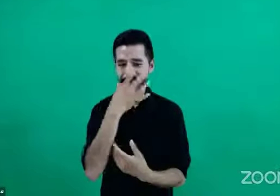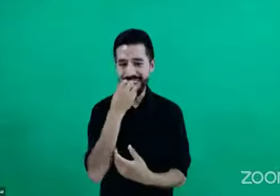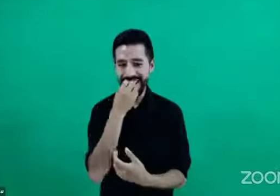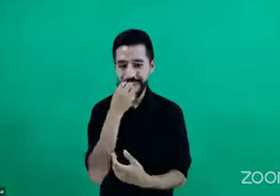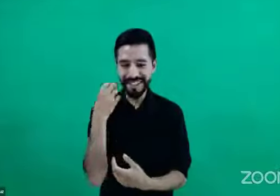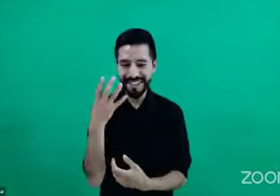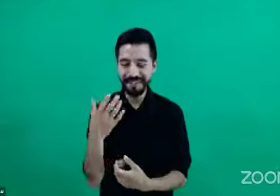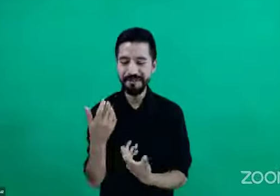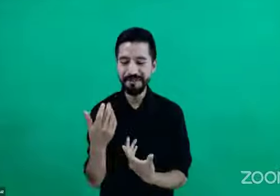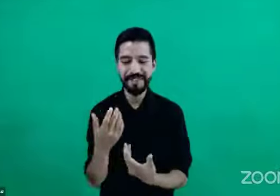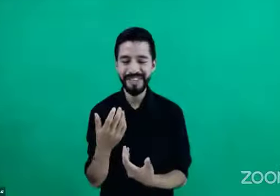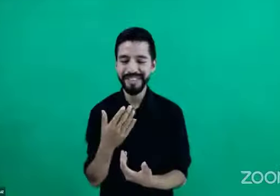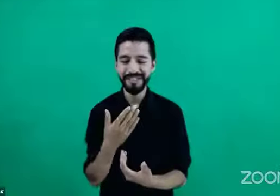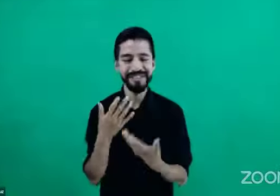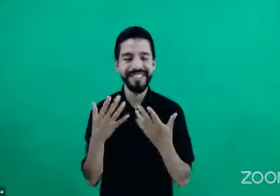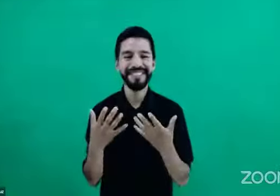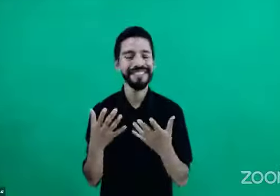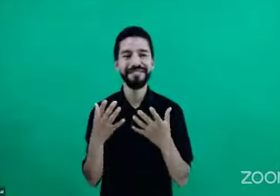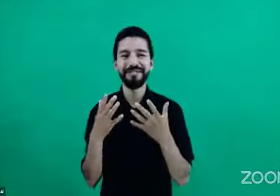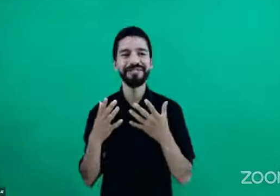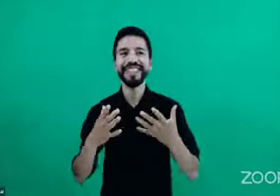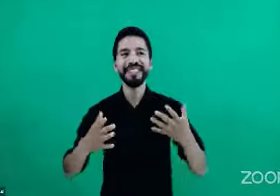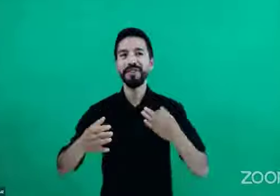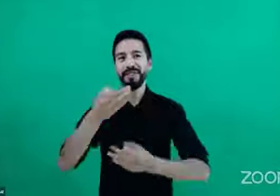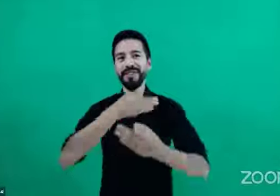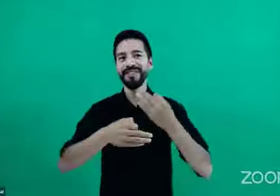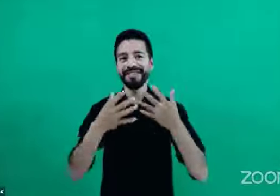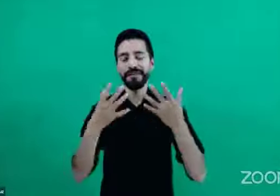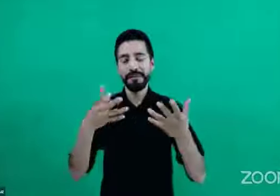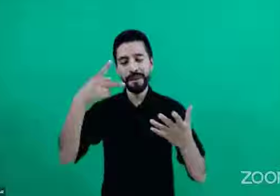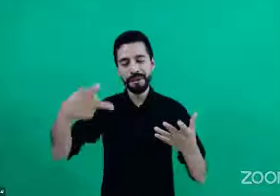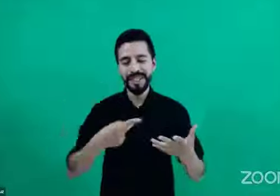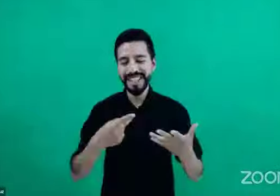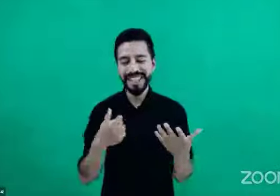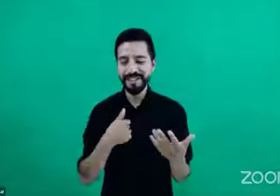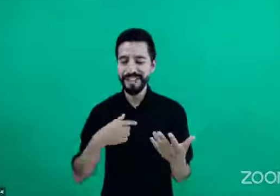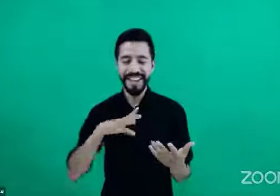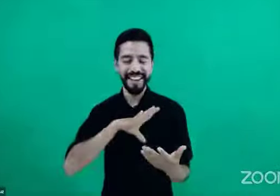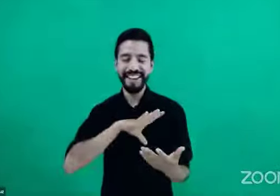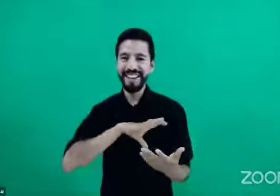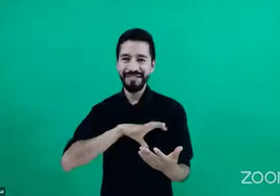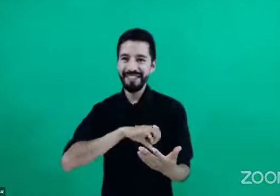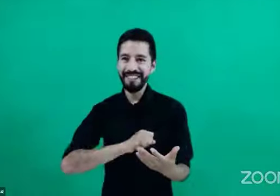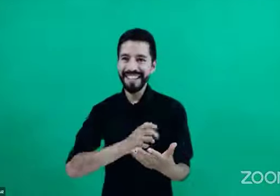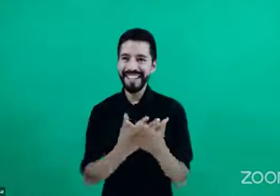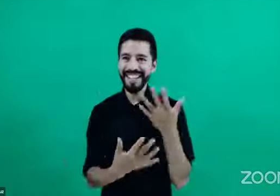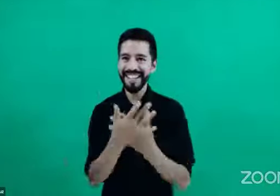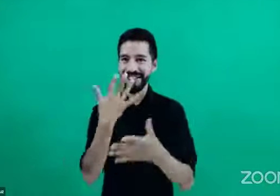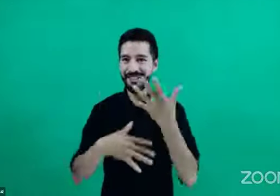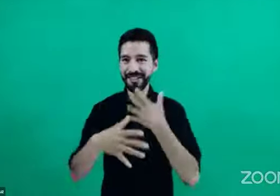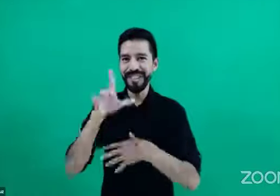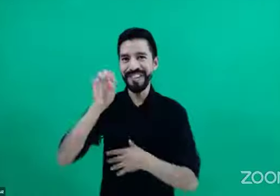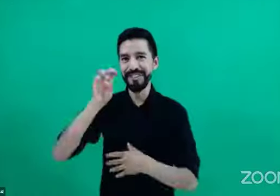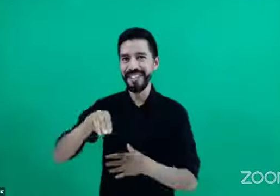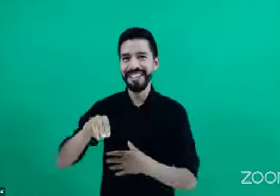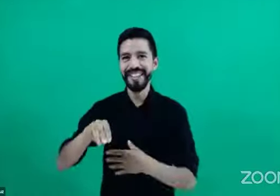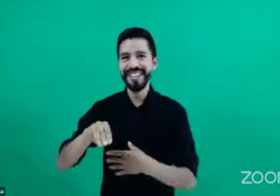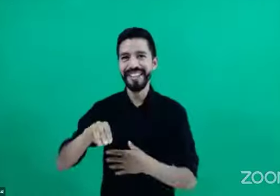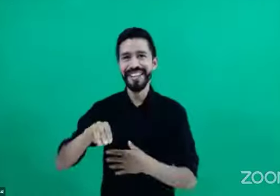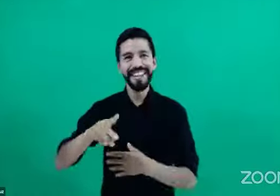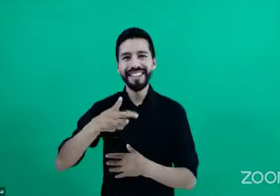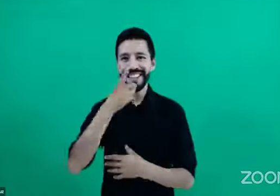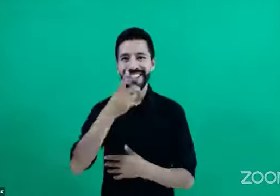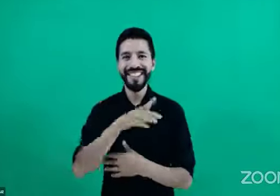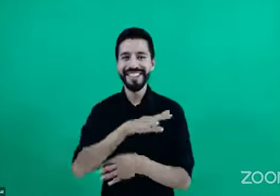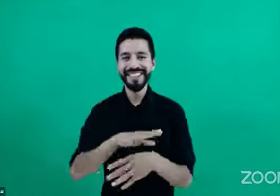es algo padrísimo. A mí no sabes, de todo, si me preguntas qué es lo que me fascina hacer en cuanto a la lengua de